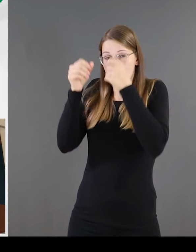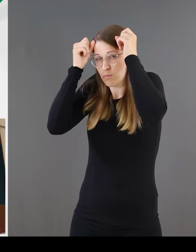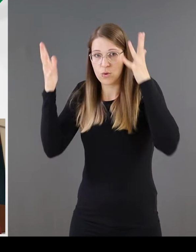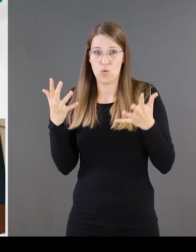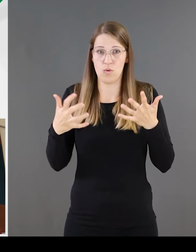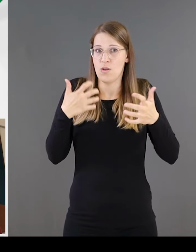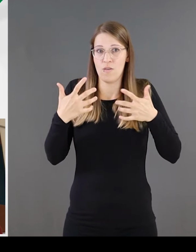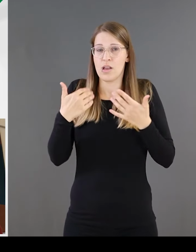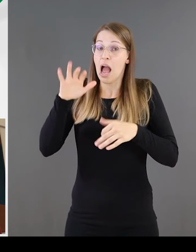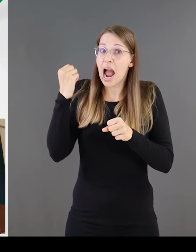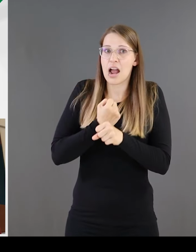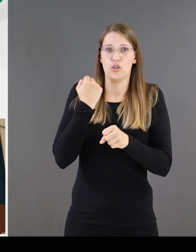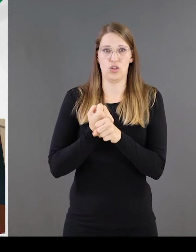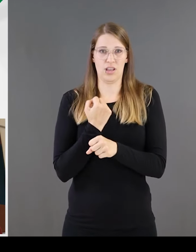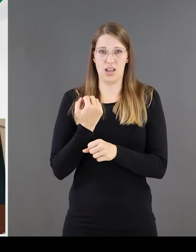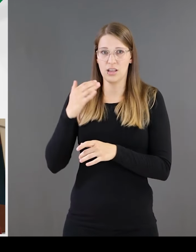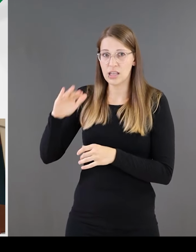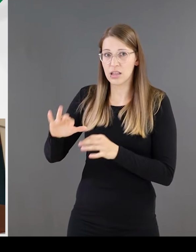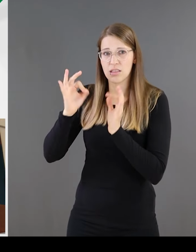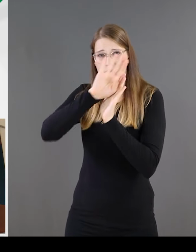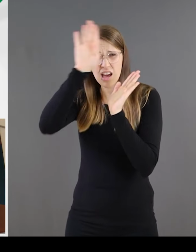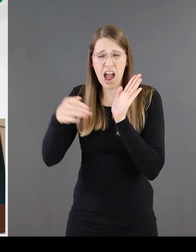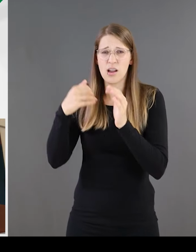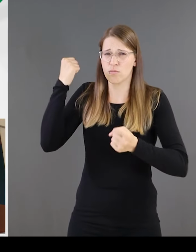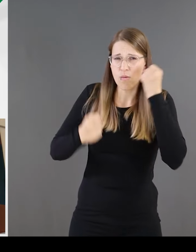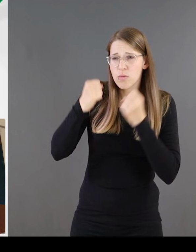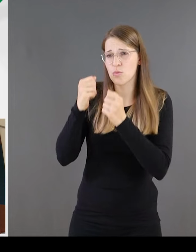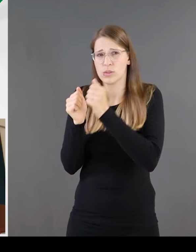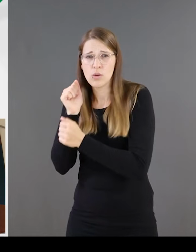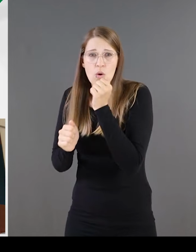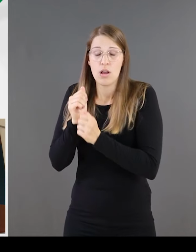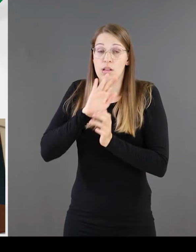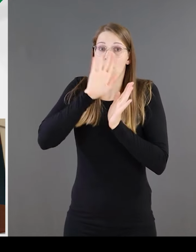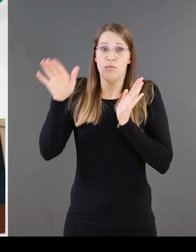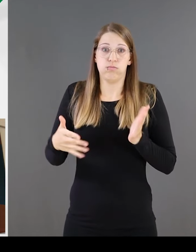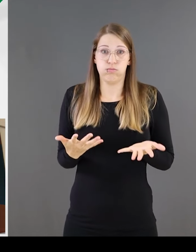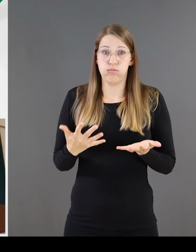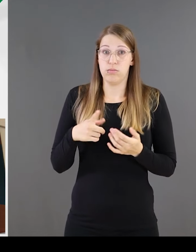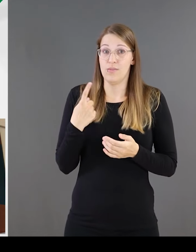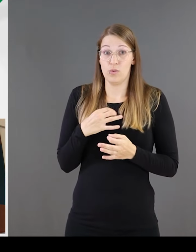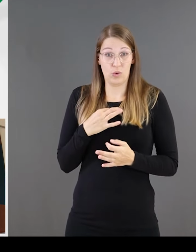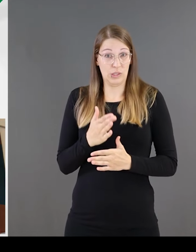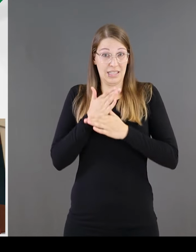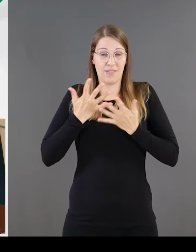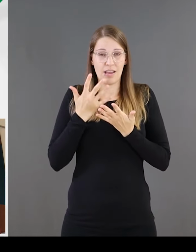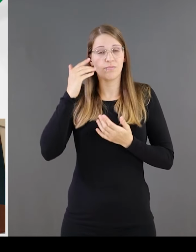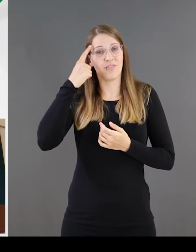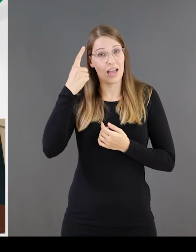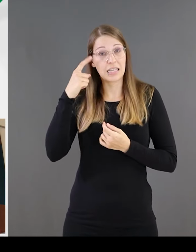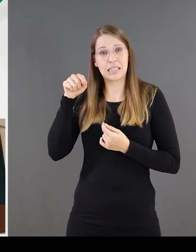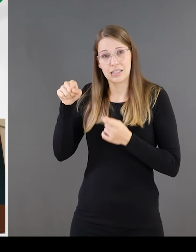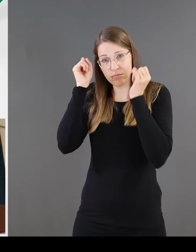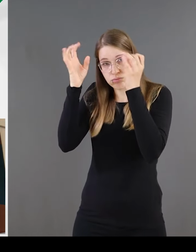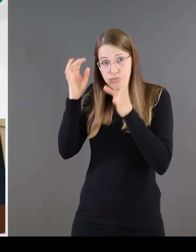es einfach zu wissen, dass diese Wutanfälle zu einer gesunden kindlichen Entwicklung gehören. Es hilft uns zu